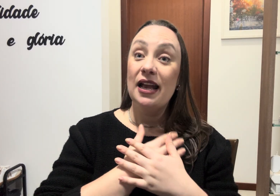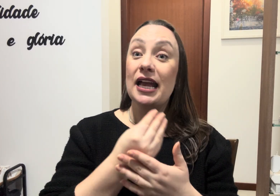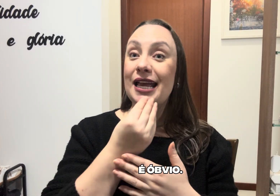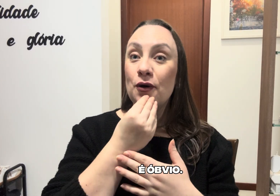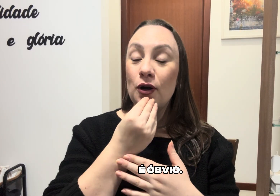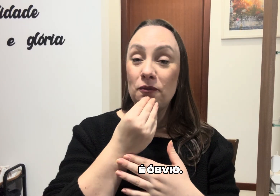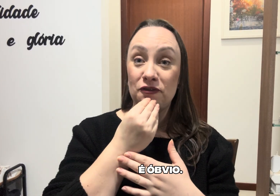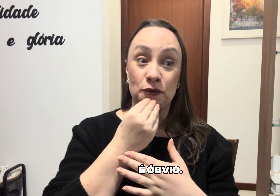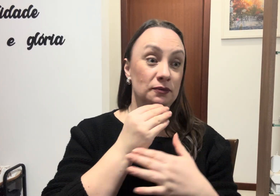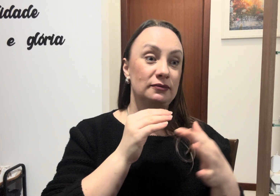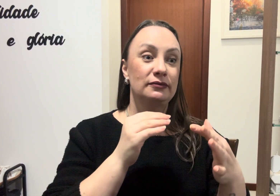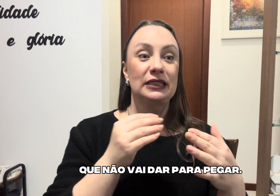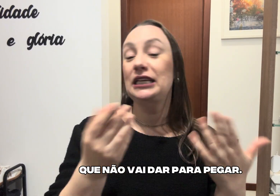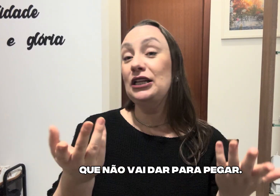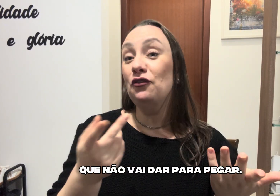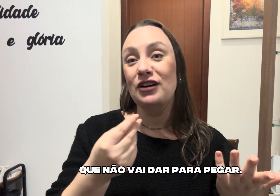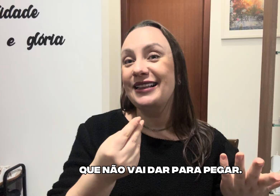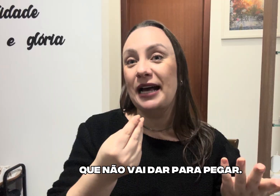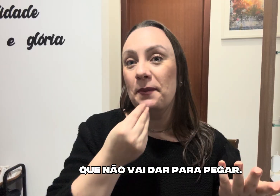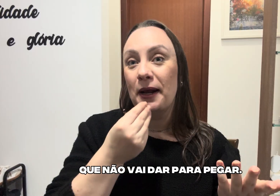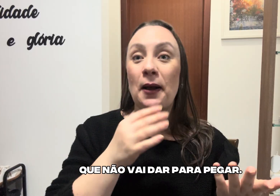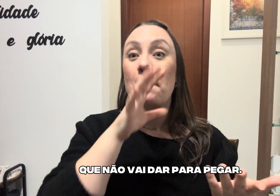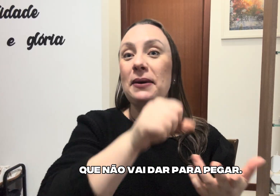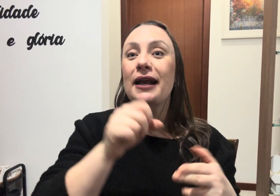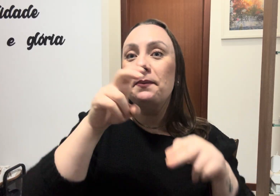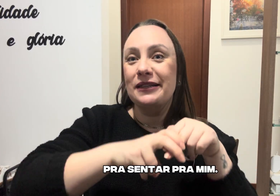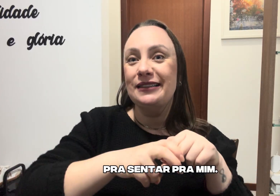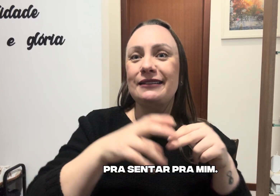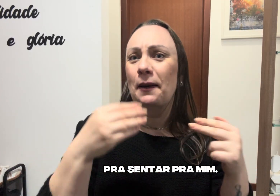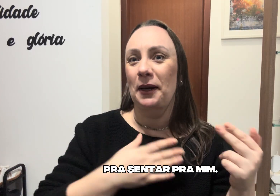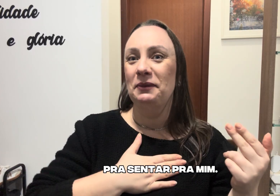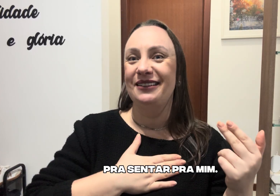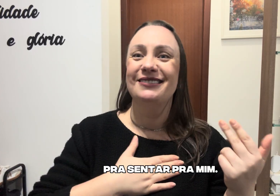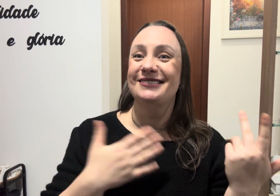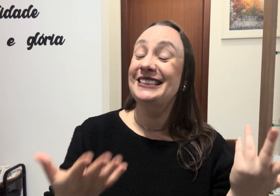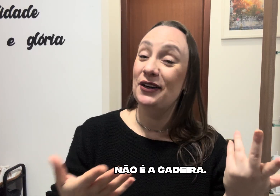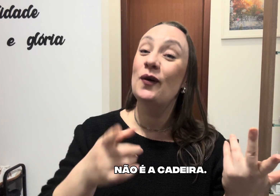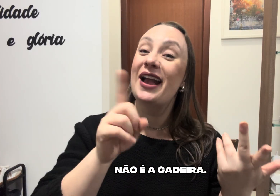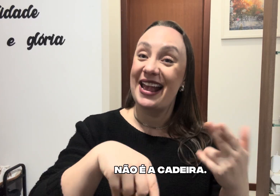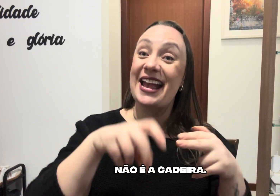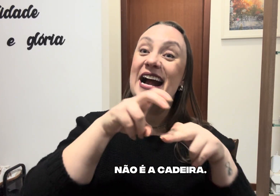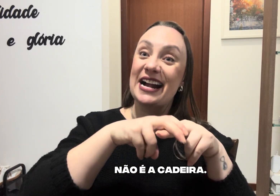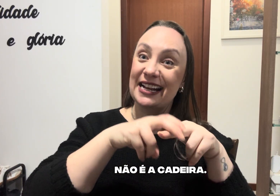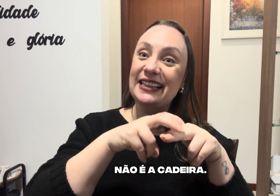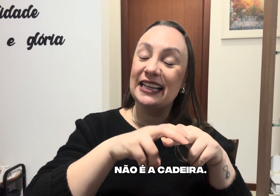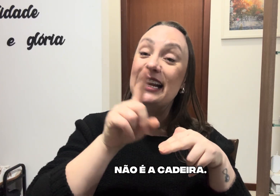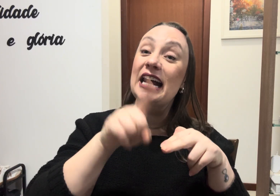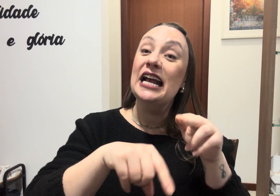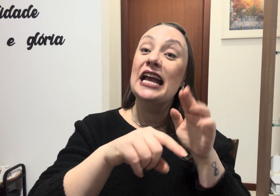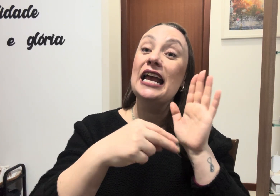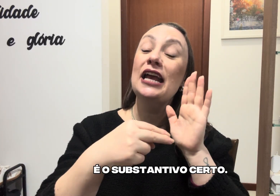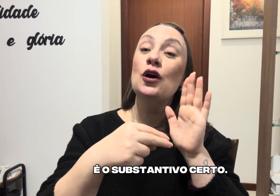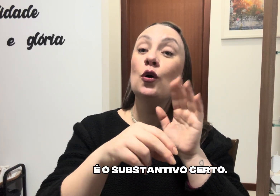é óbvio que não vai dar para pega para sentar para mim. Não, é a cadeira, é